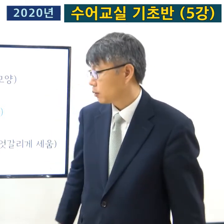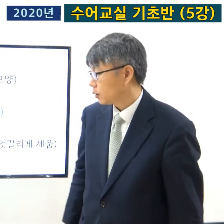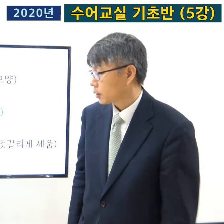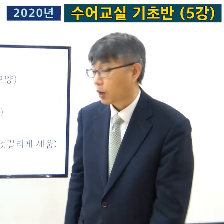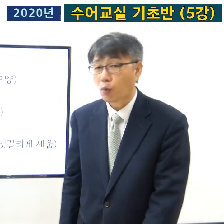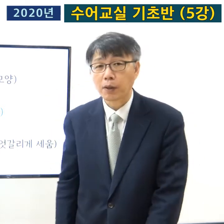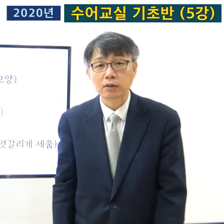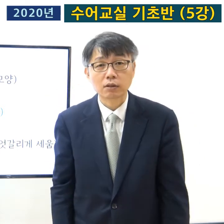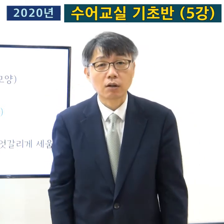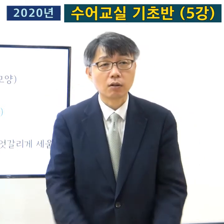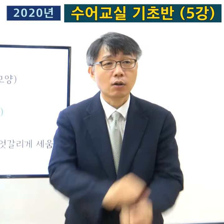자, 꽃밭은 어떻게 해요?